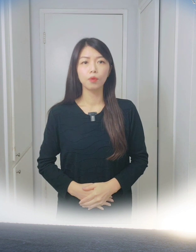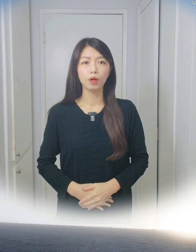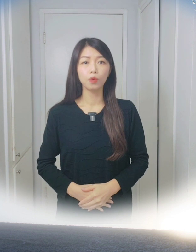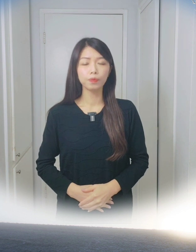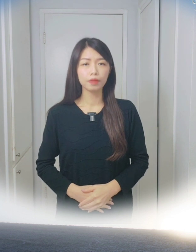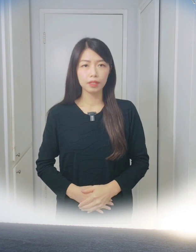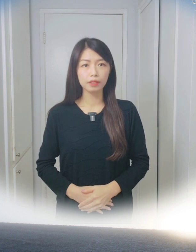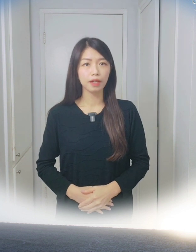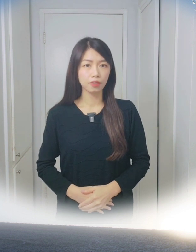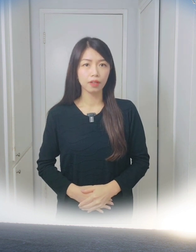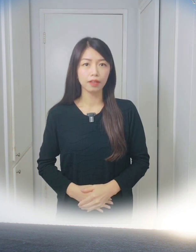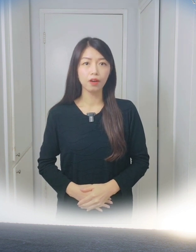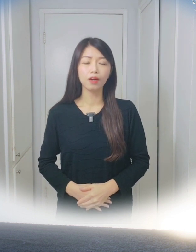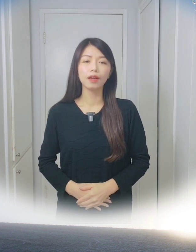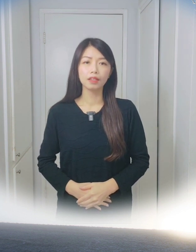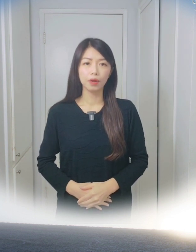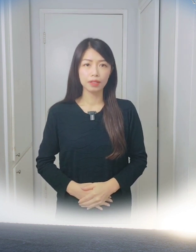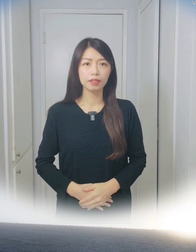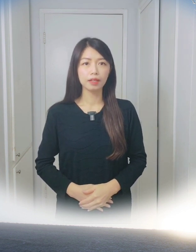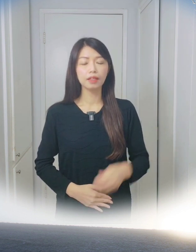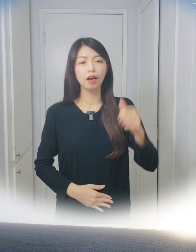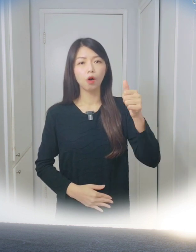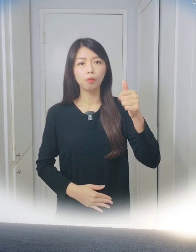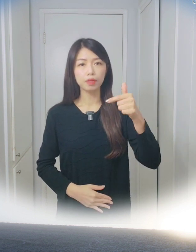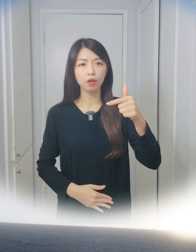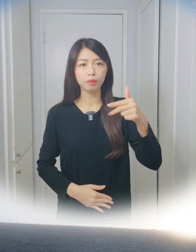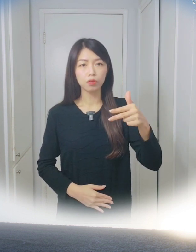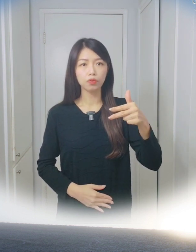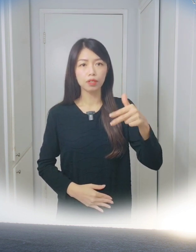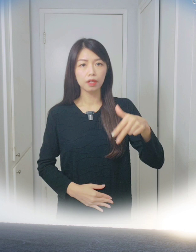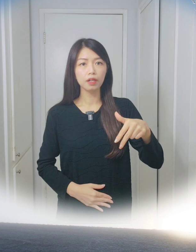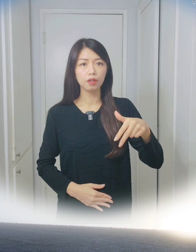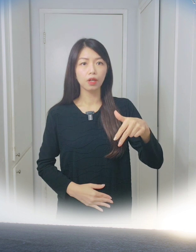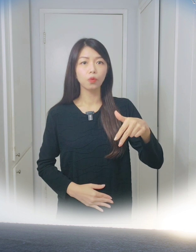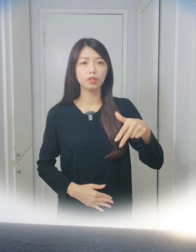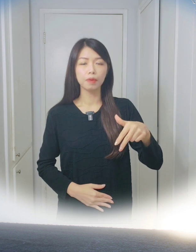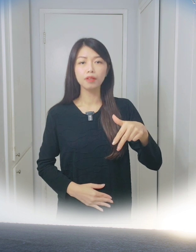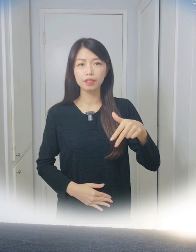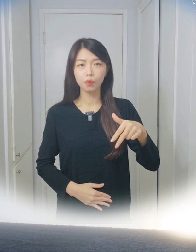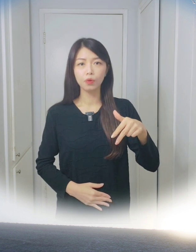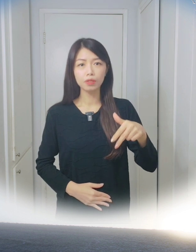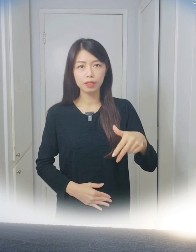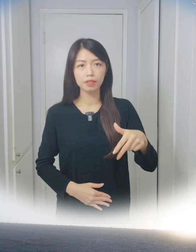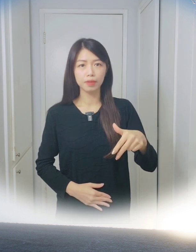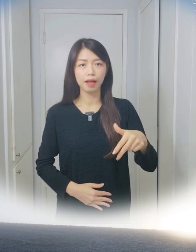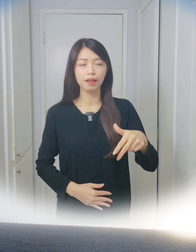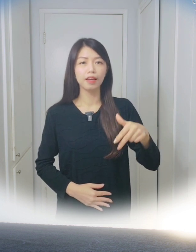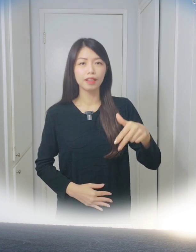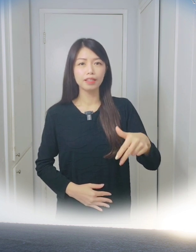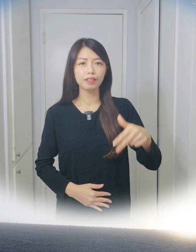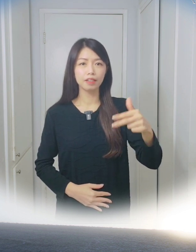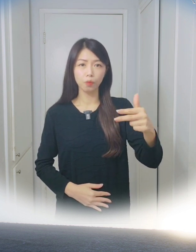수어는 지화로 지읒을 아셔야 되는데요. 지와 지읒은 엄지, 검지, 중지를 이렇게 놓으시면 지화로